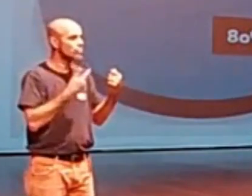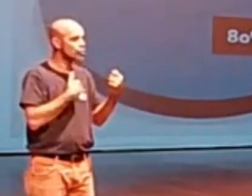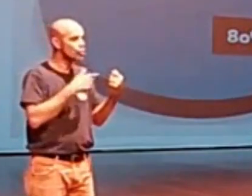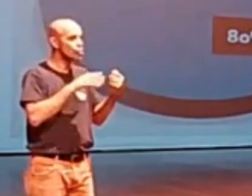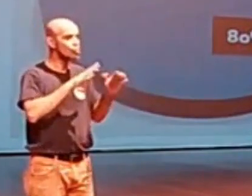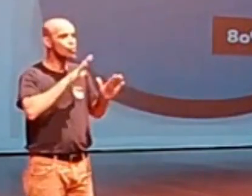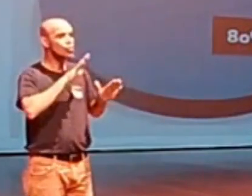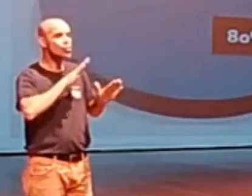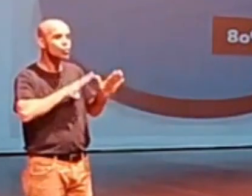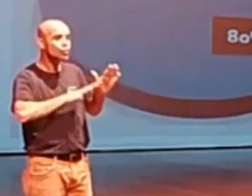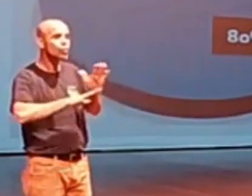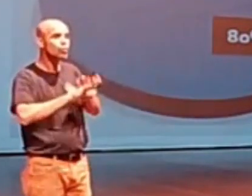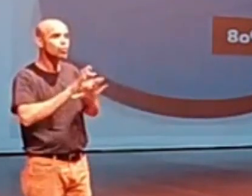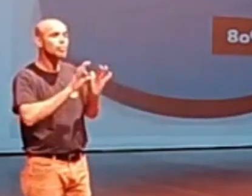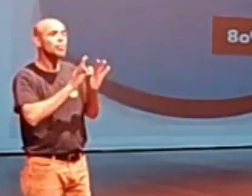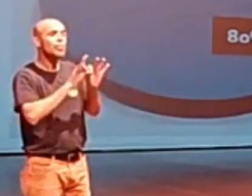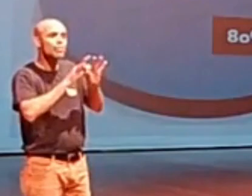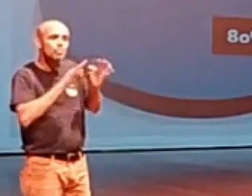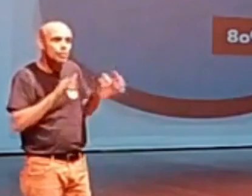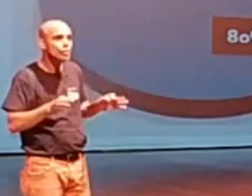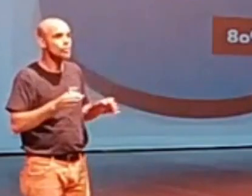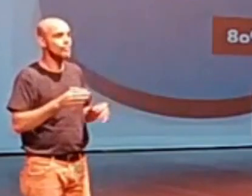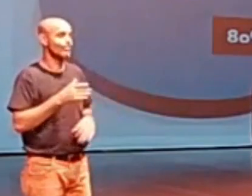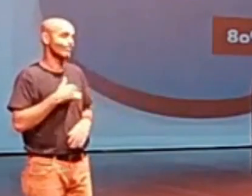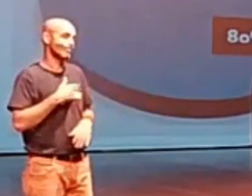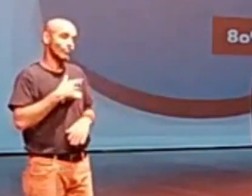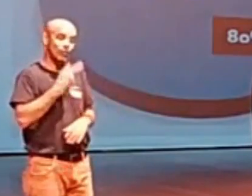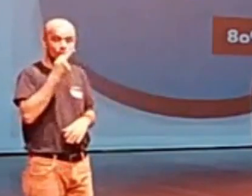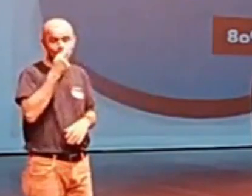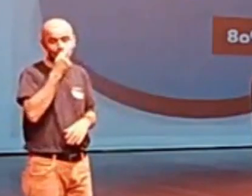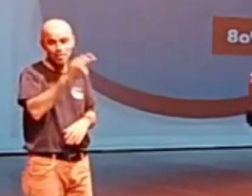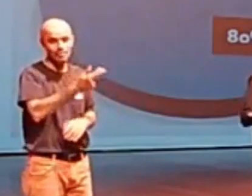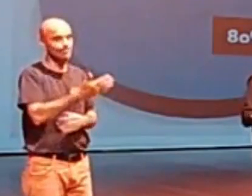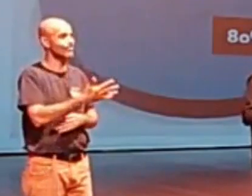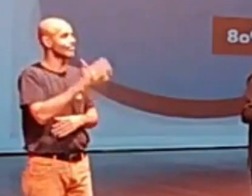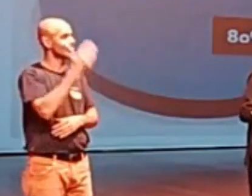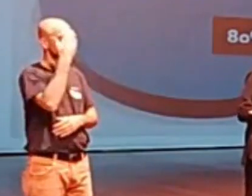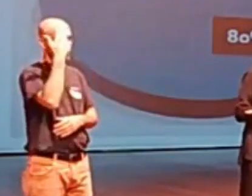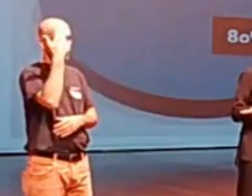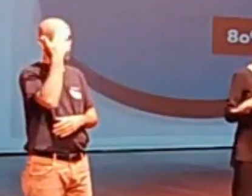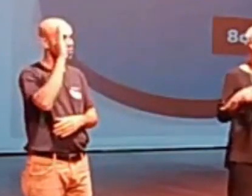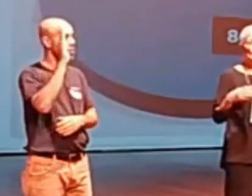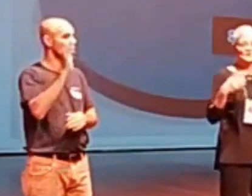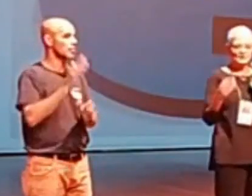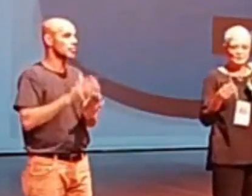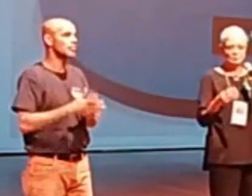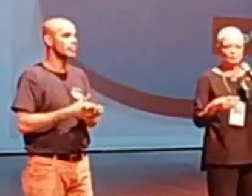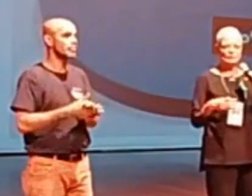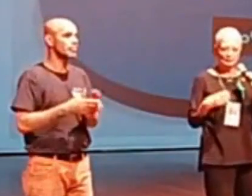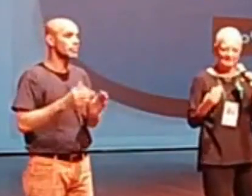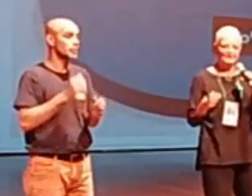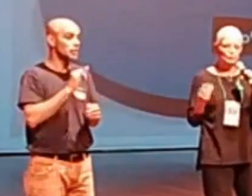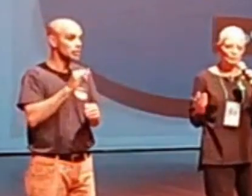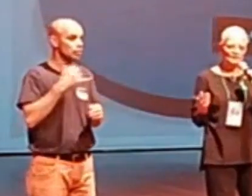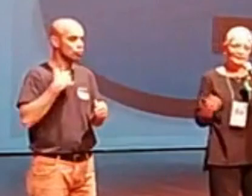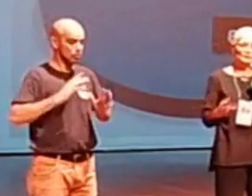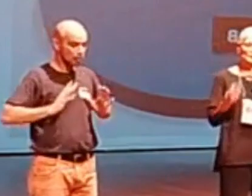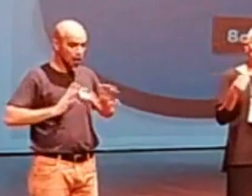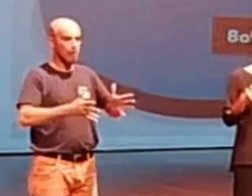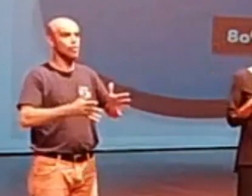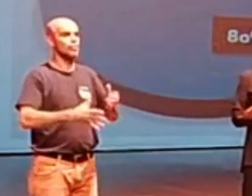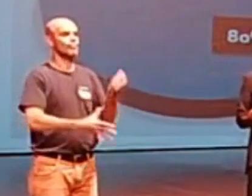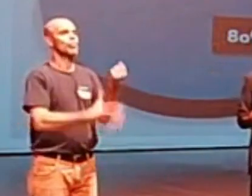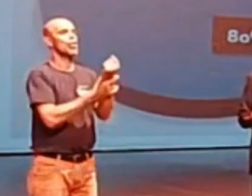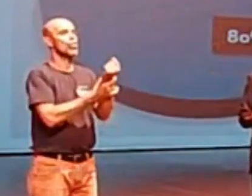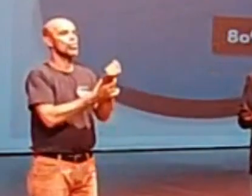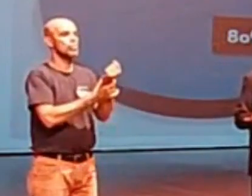muito humildes, porque normalmente o que faz a gente conseguir saber como agir de uma forma mais segura é quando eu